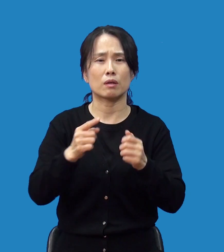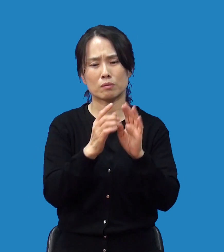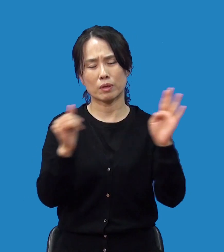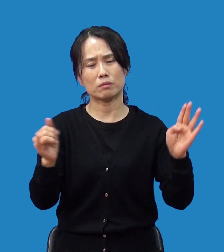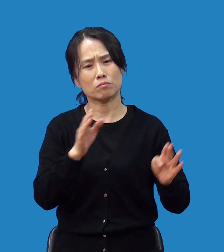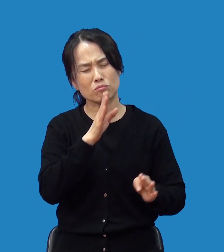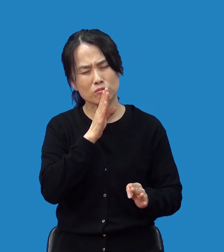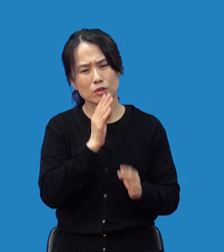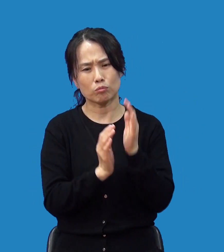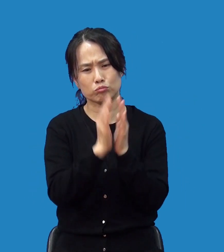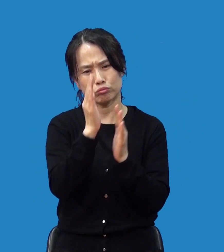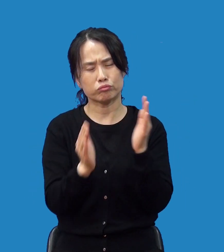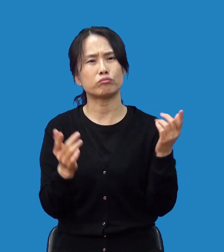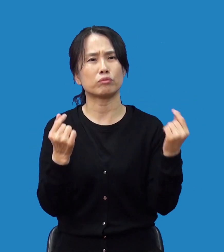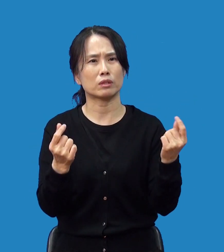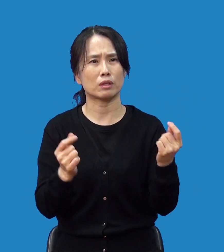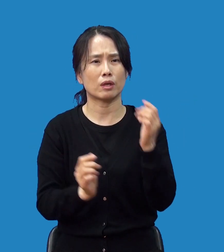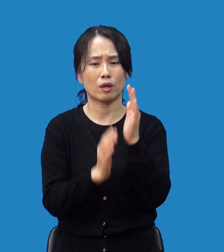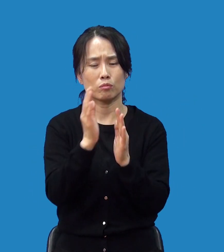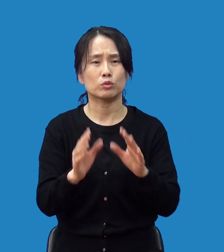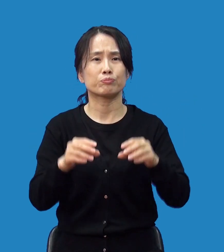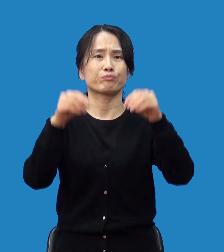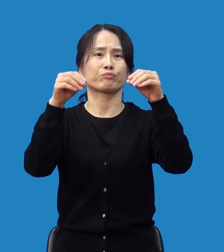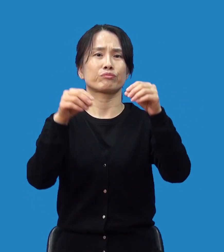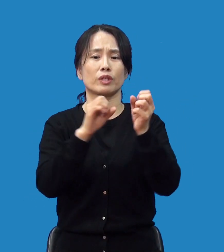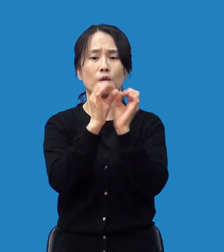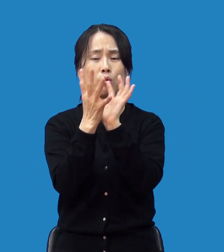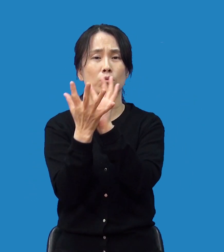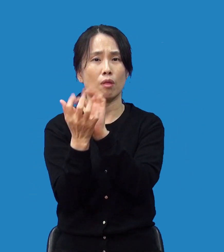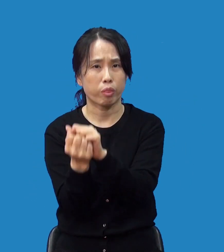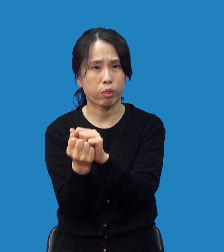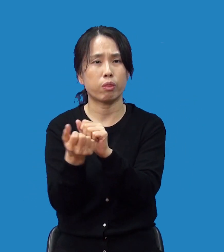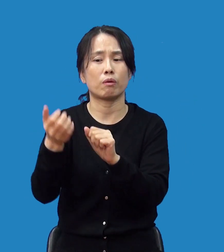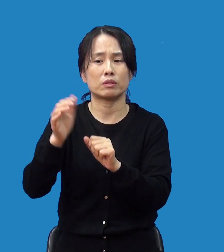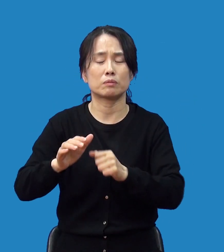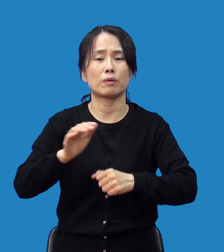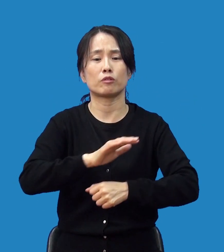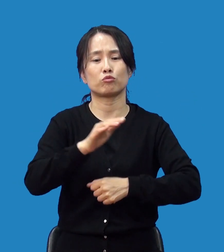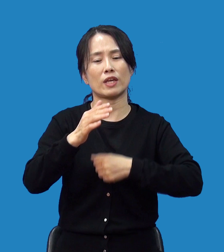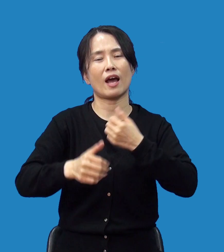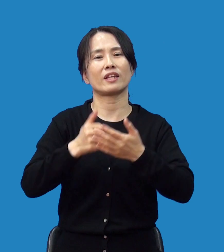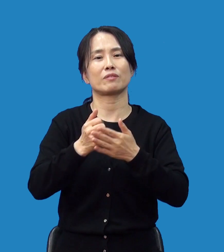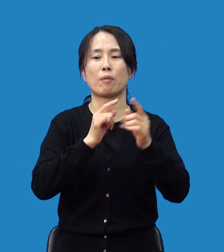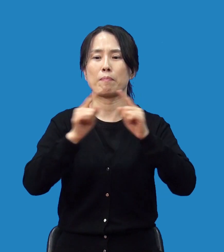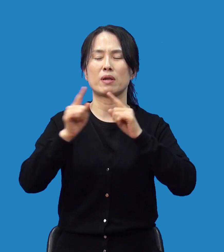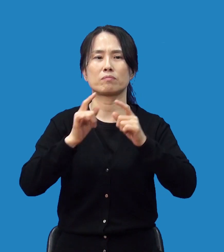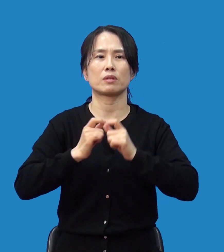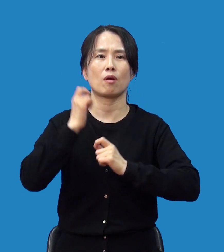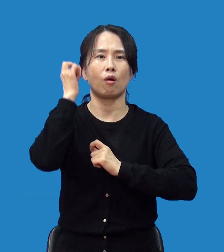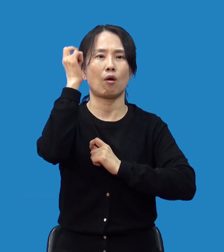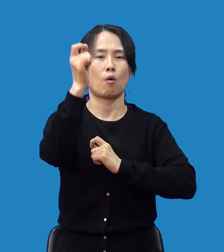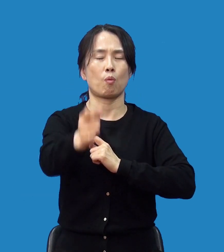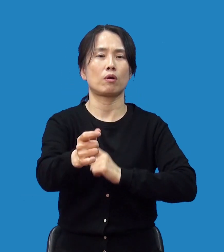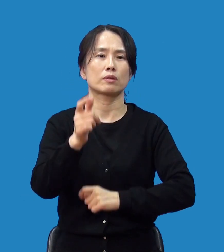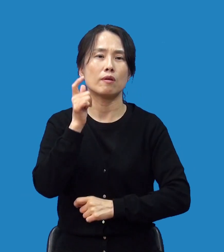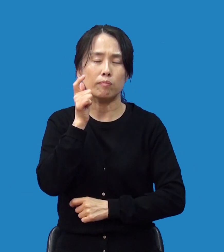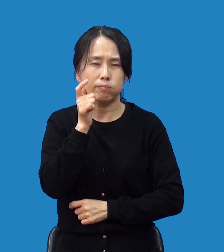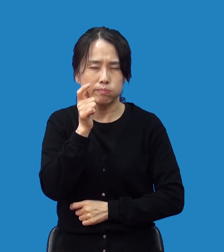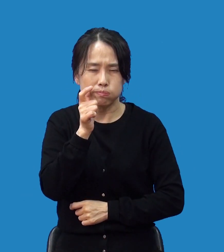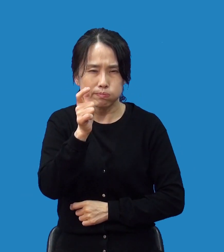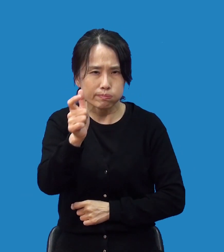실로 풀이로다. 푸른 마르고 꽃은 시드나 우리 하나님의 말씀은